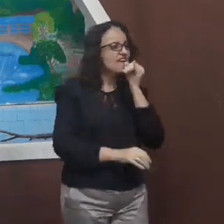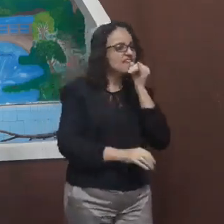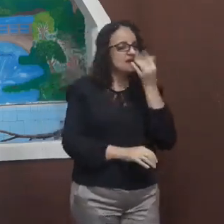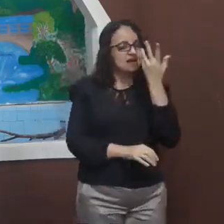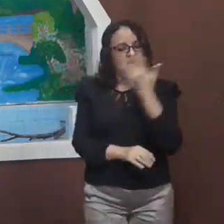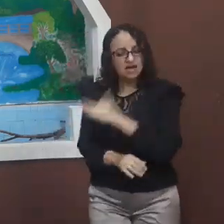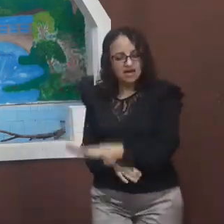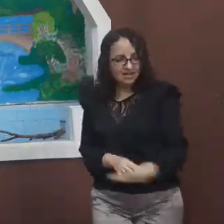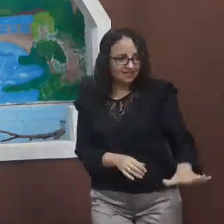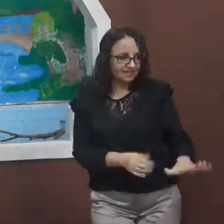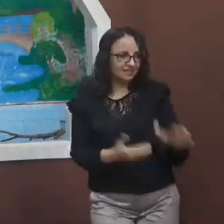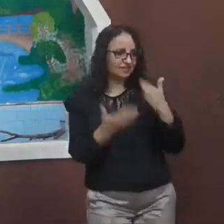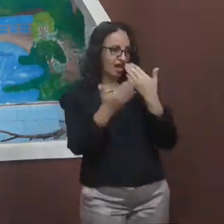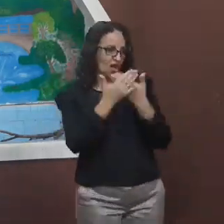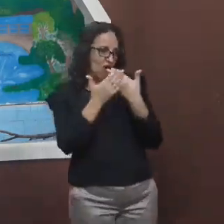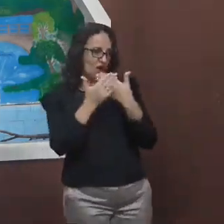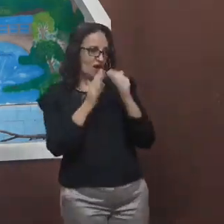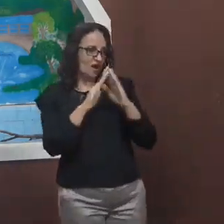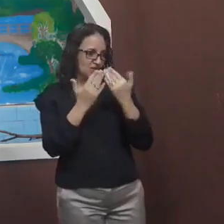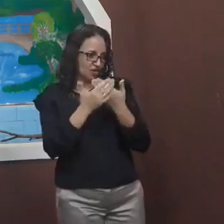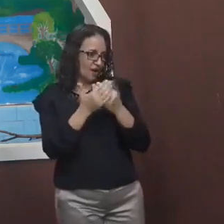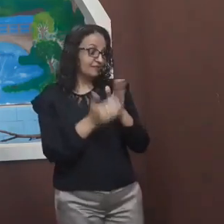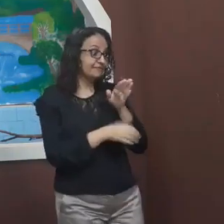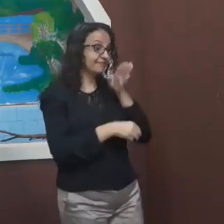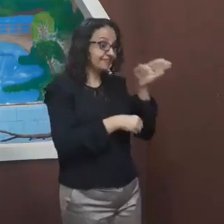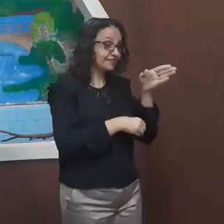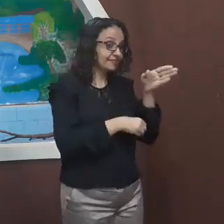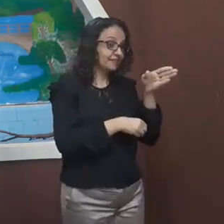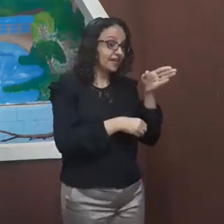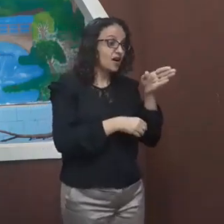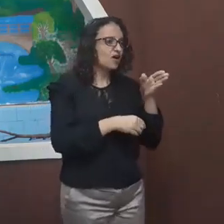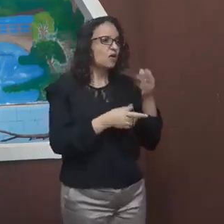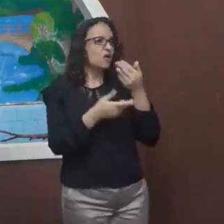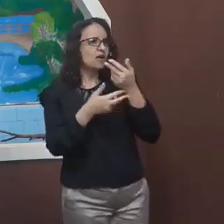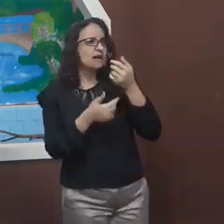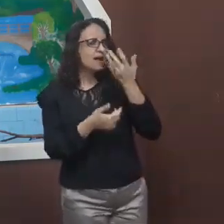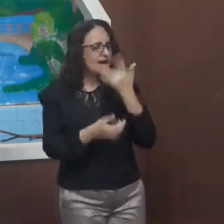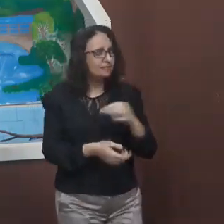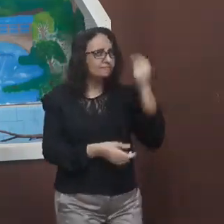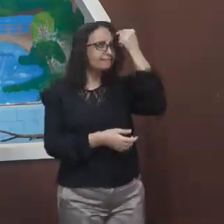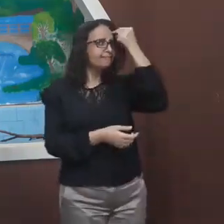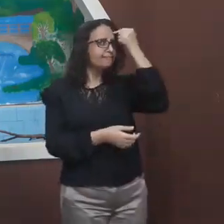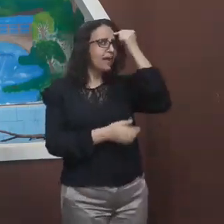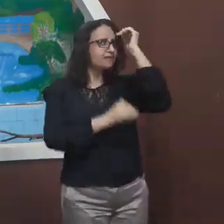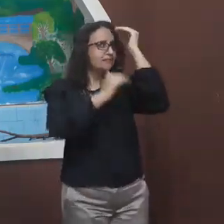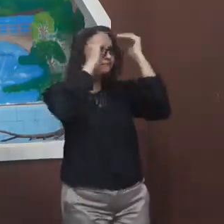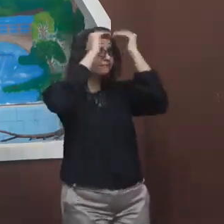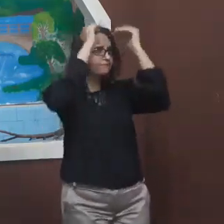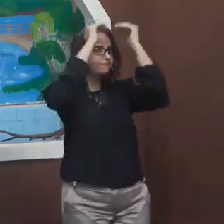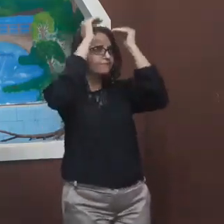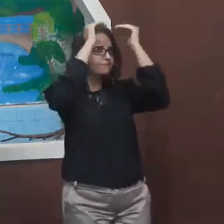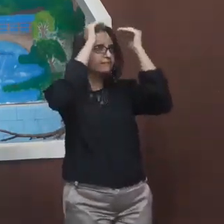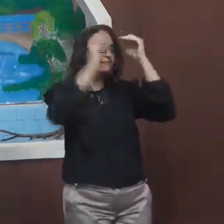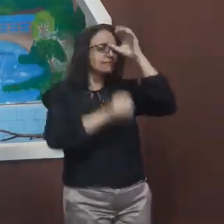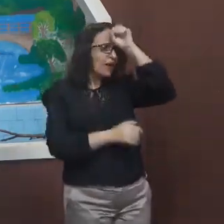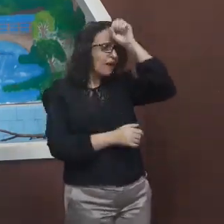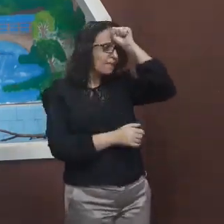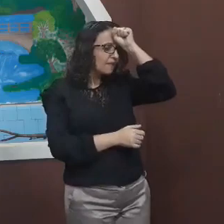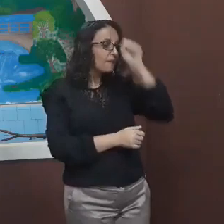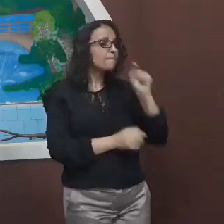coisa mais próxima que ele tem, a coisa mais importante que ele tem para o desenvolvimento da aprendizagem dele é o